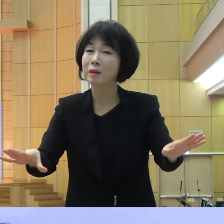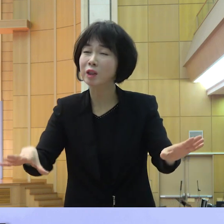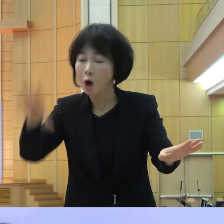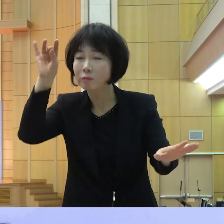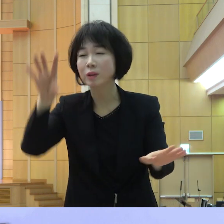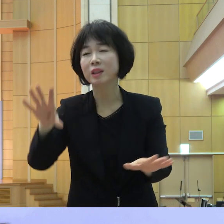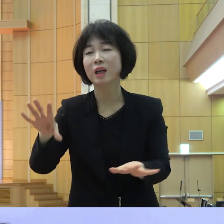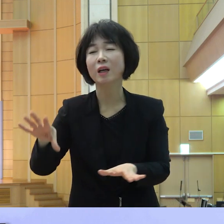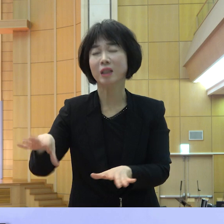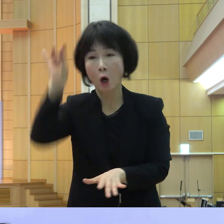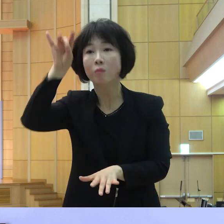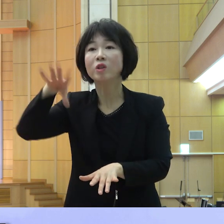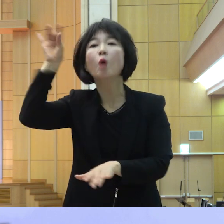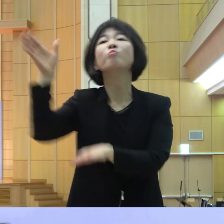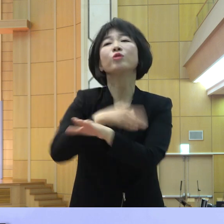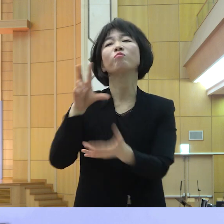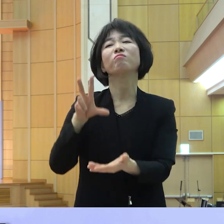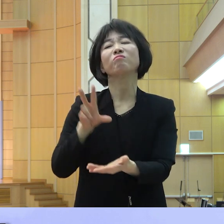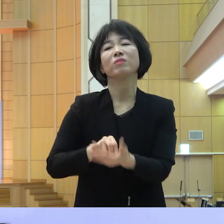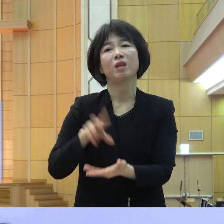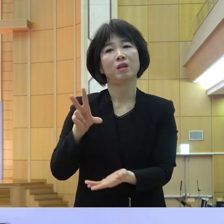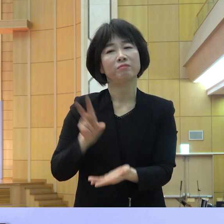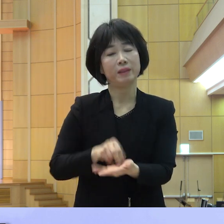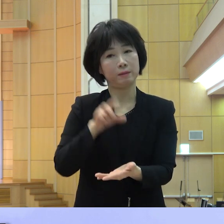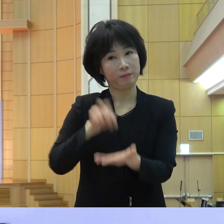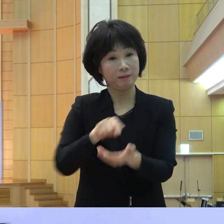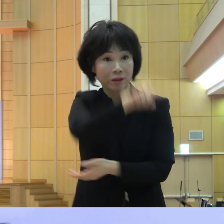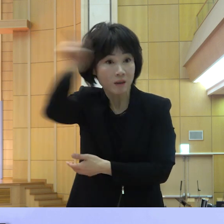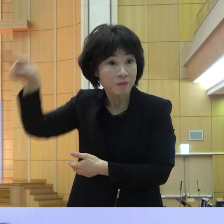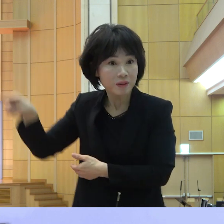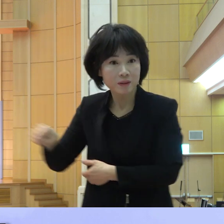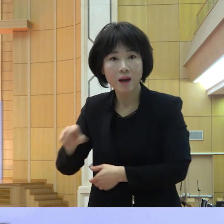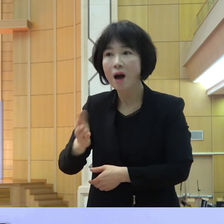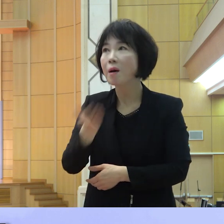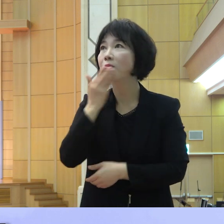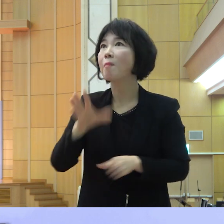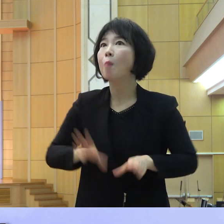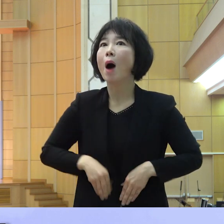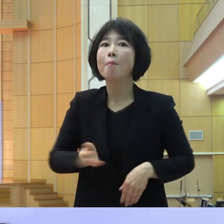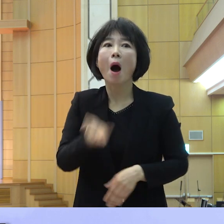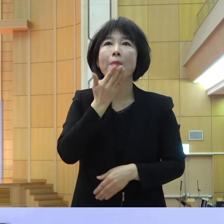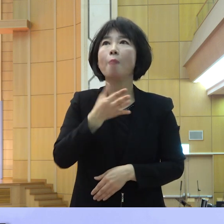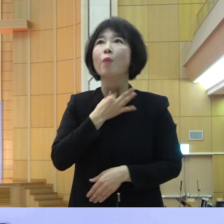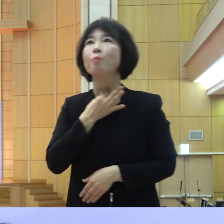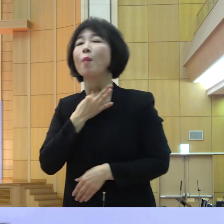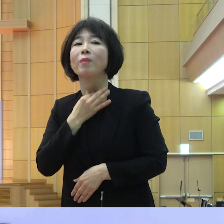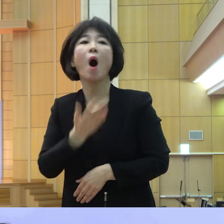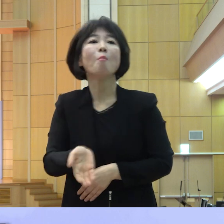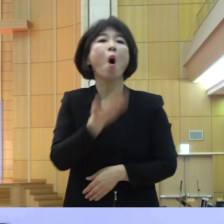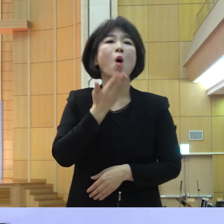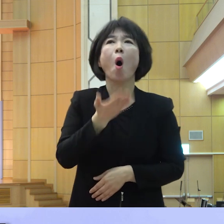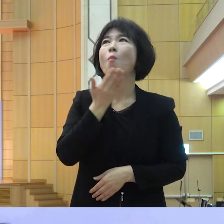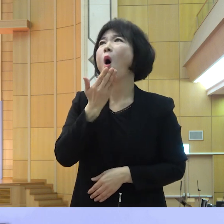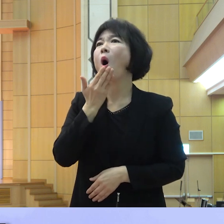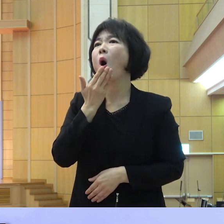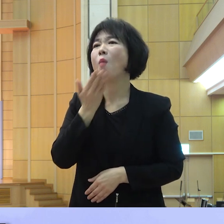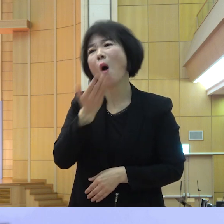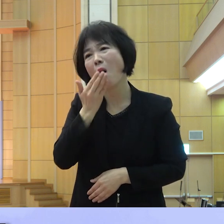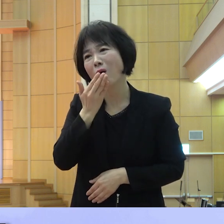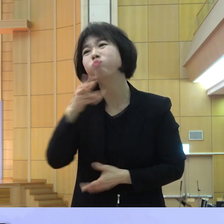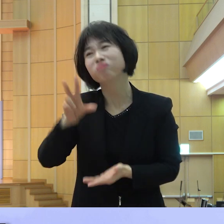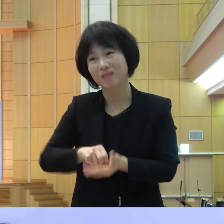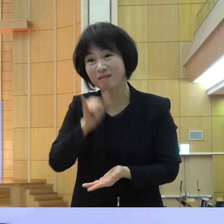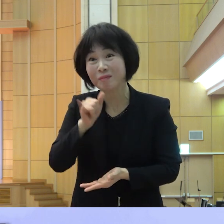태초부터 문제는 먹는 것부터 문제가 생겼습니다.